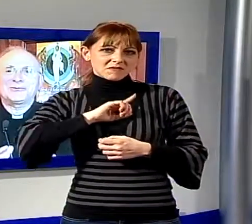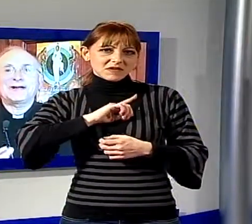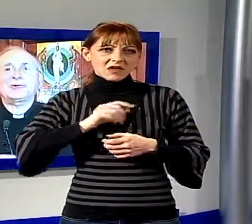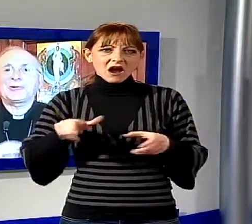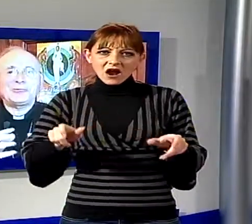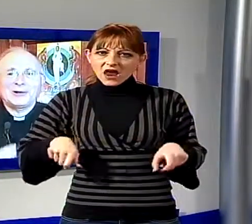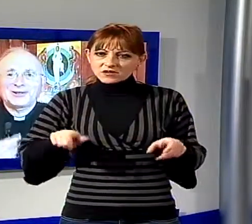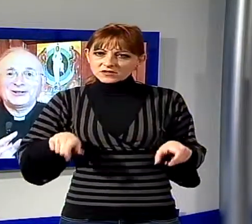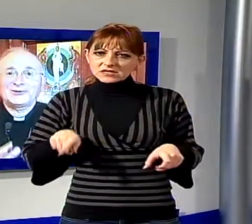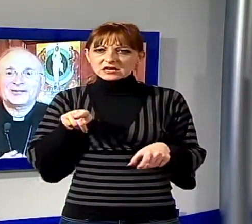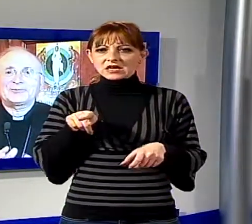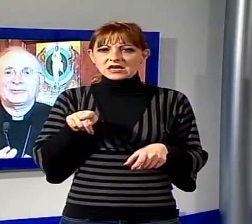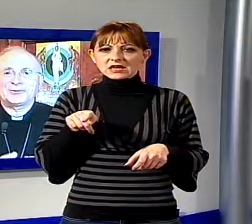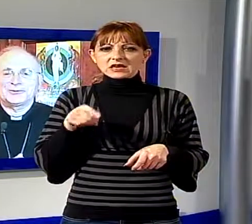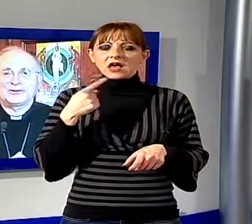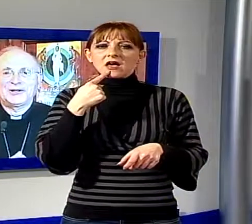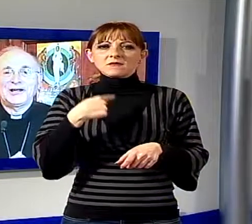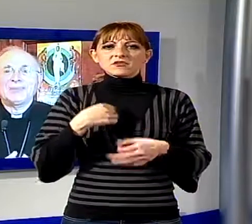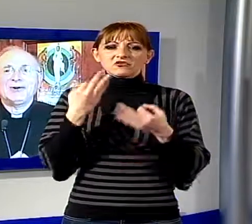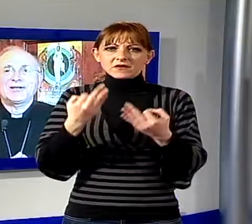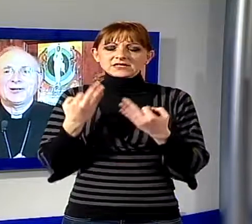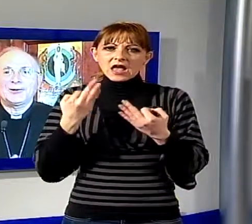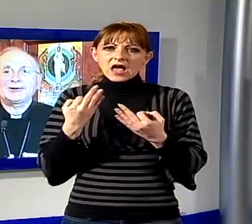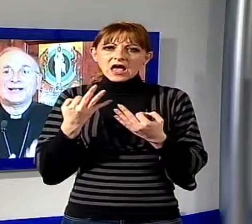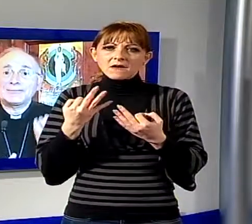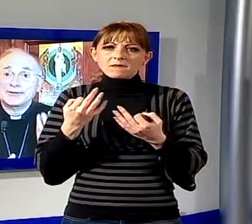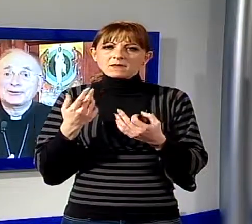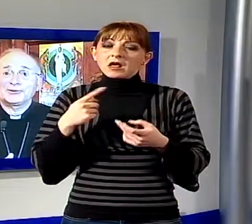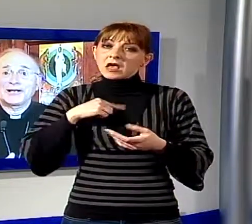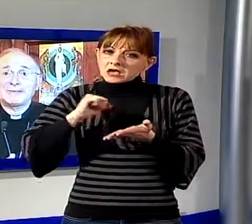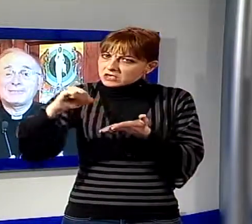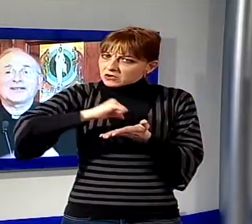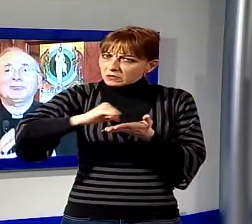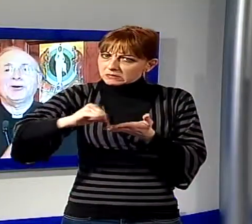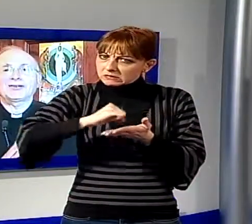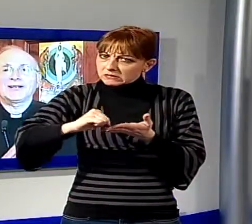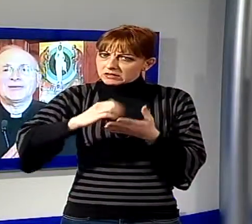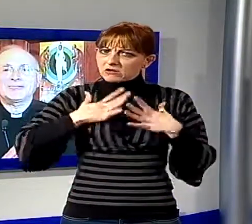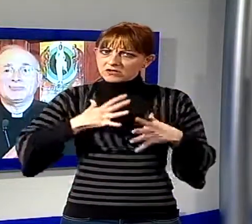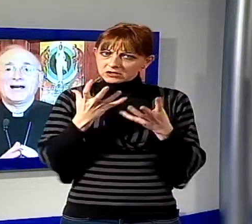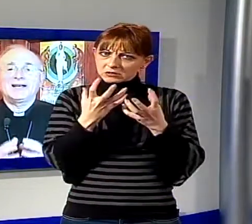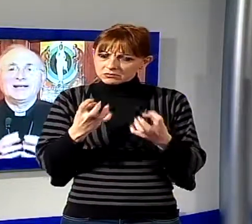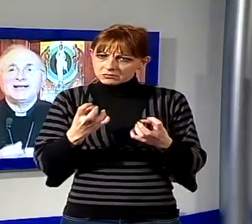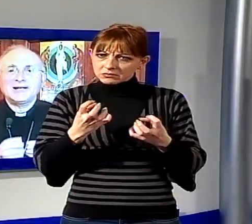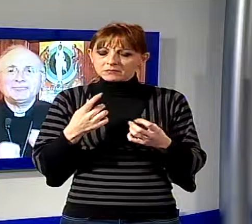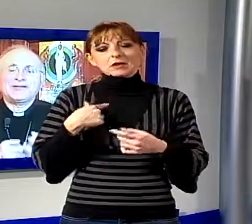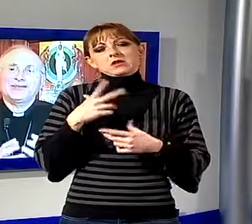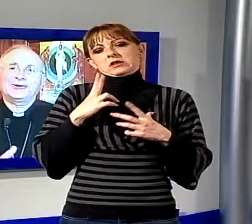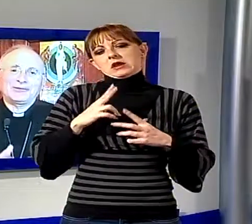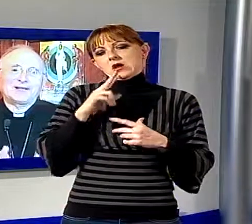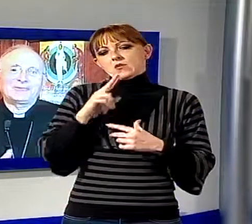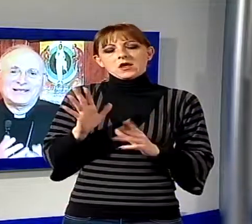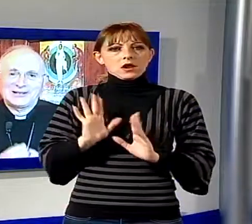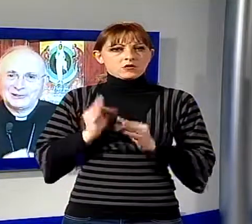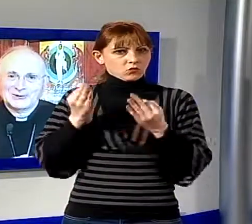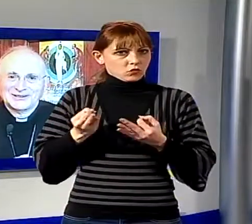ti preoccupare, però il cuore, no? Sempre pronto. Poi, oltre che persona, mamma, sposa, ma il Padre Eterno